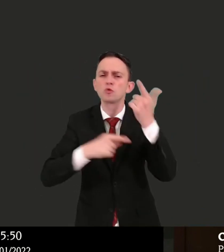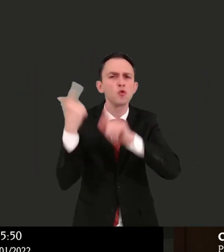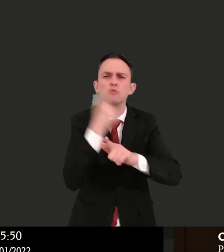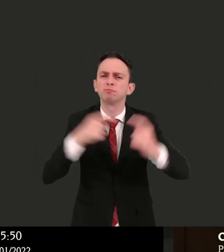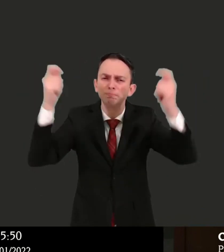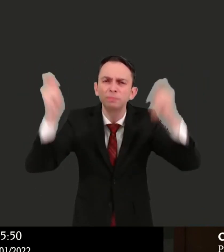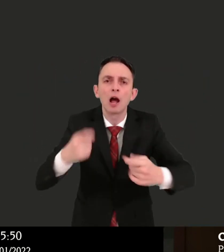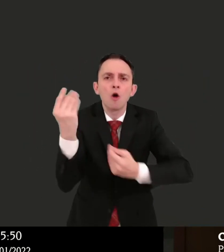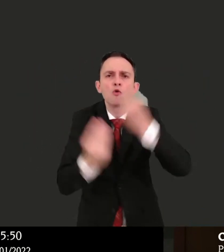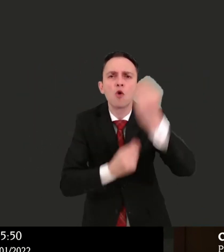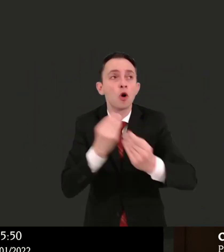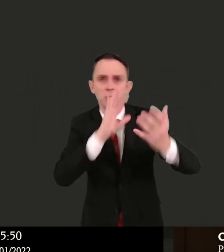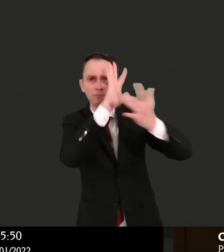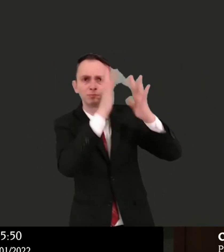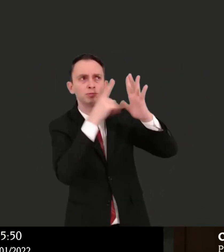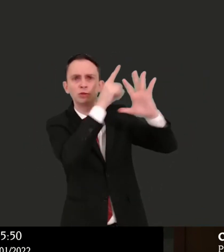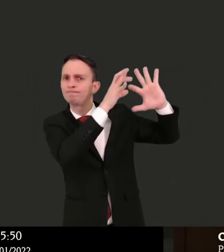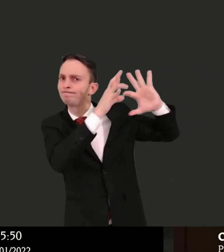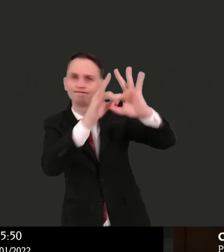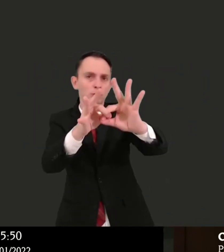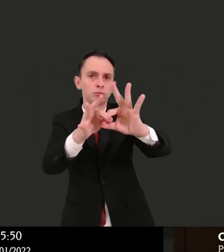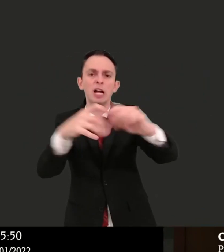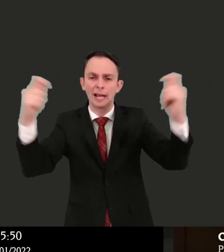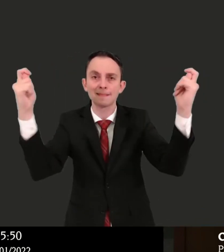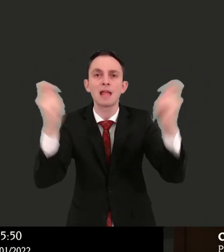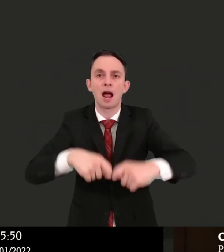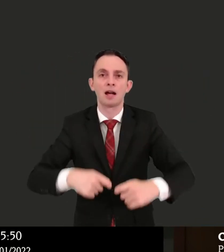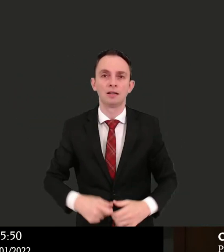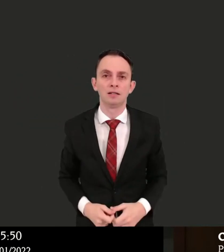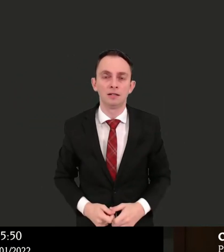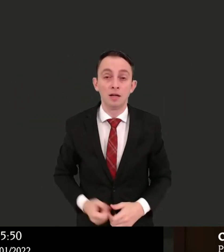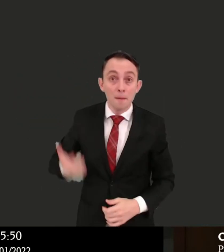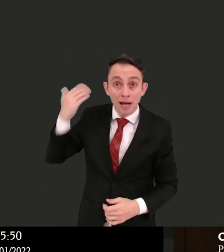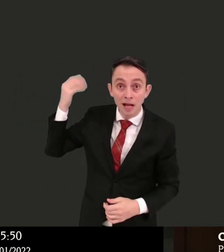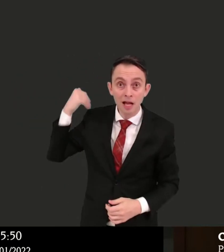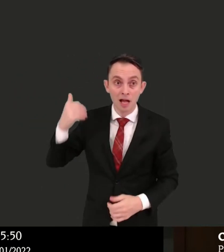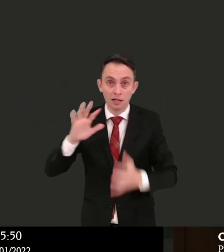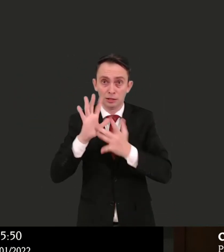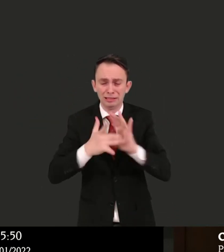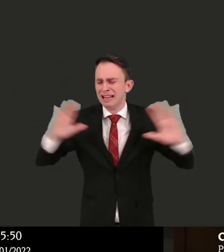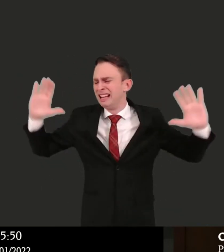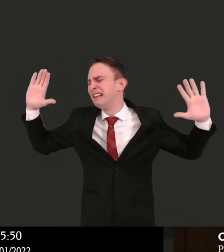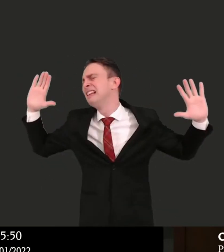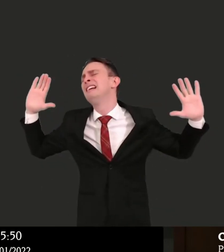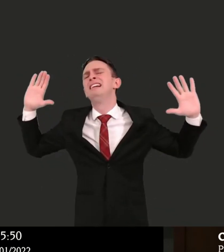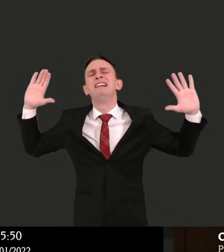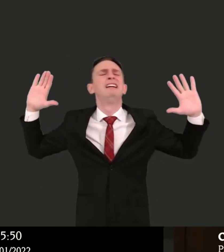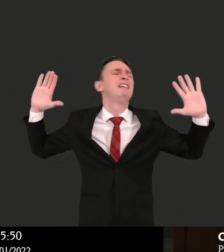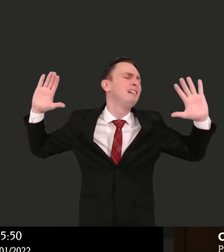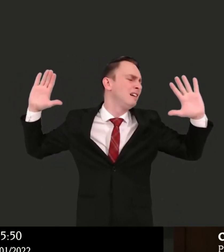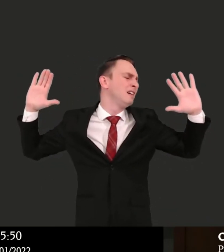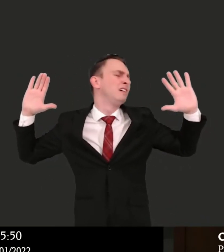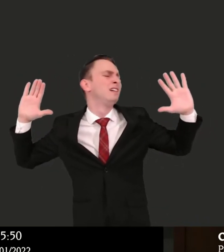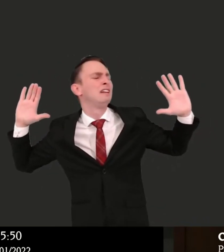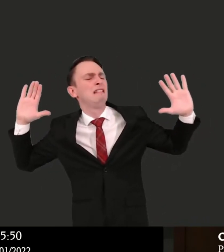por sua causa, que demonstrou um amor tão profundo que nem o inferno acreditava que ele fosse tão longe nesse amor tão profundo.